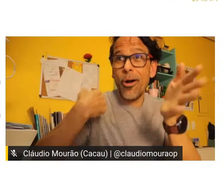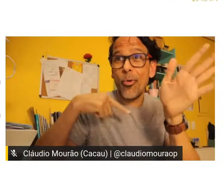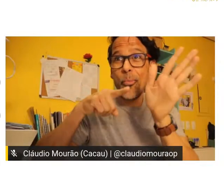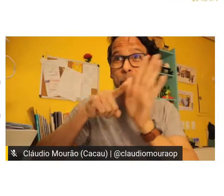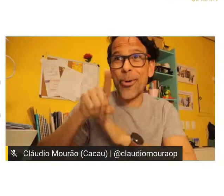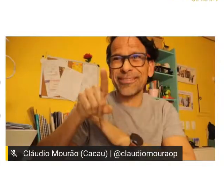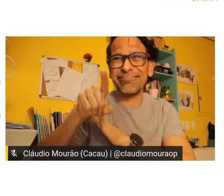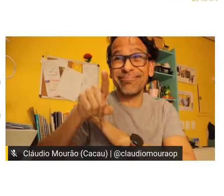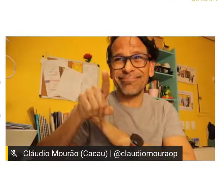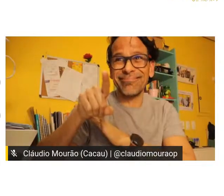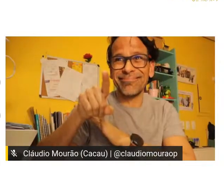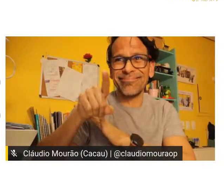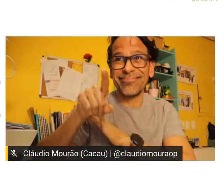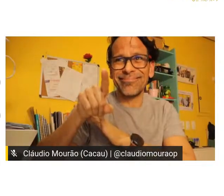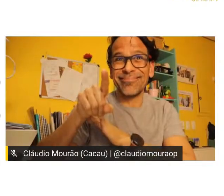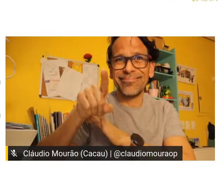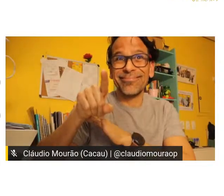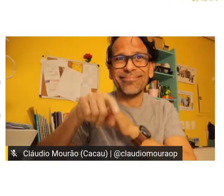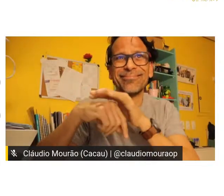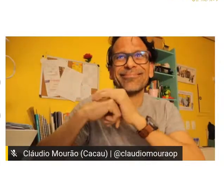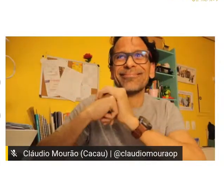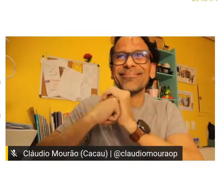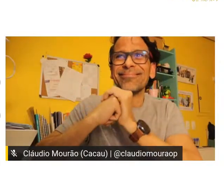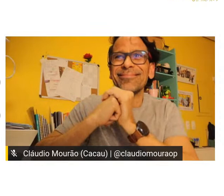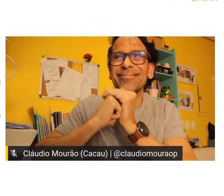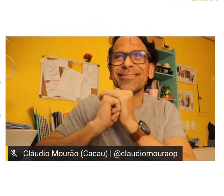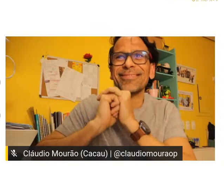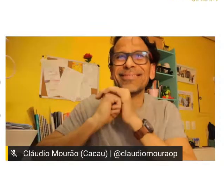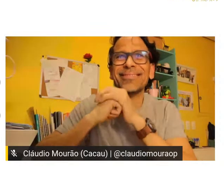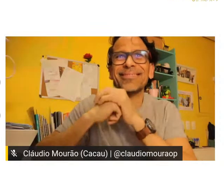bom então tô esperando em alguma pergunta